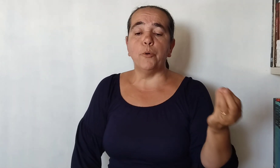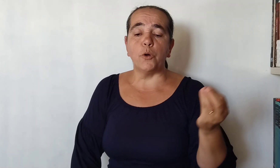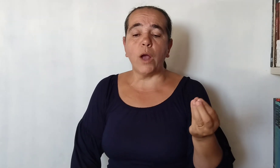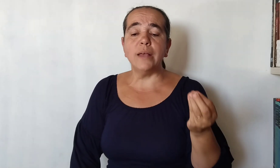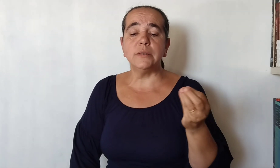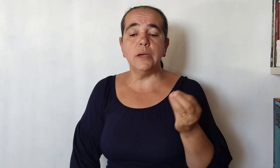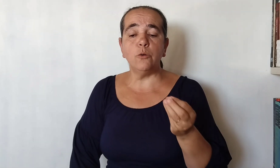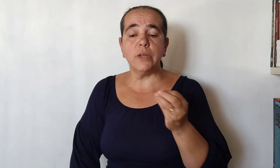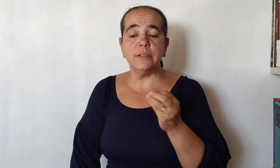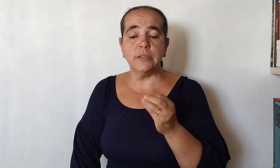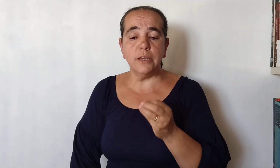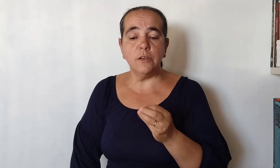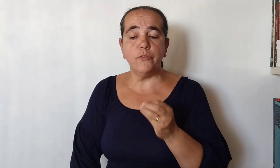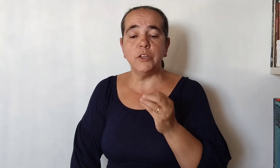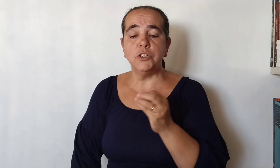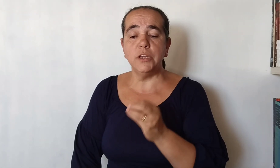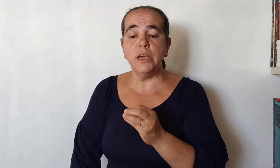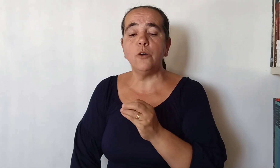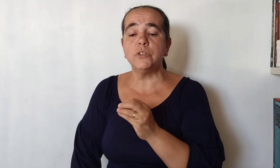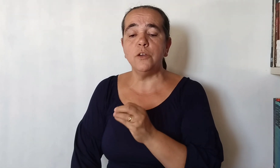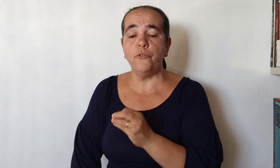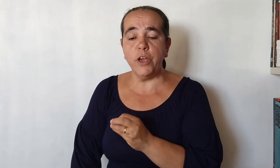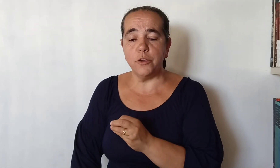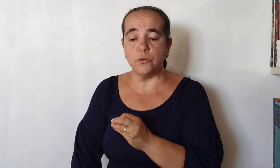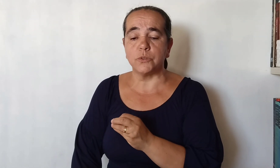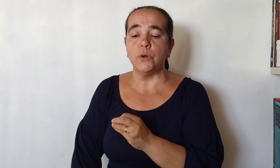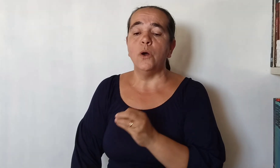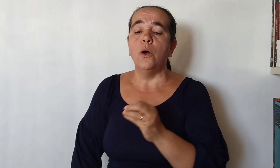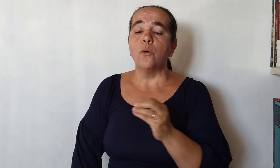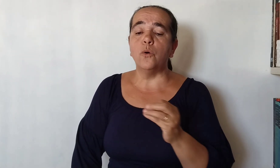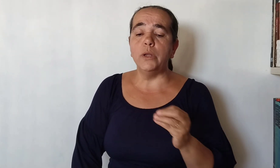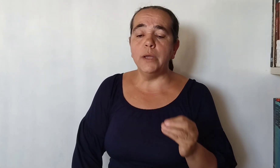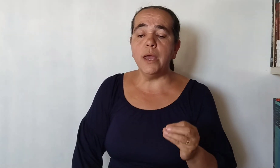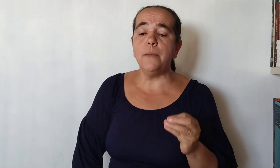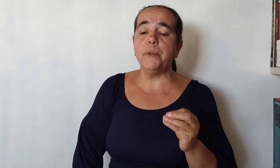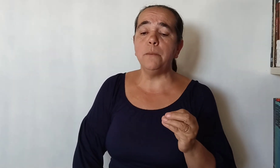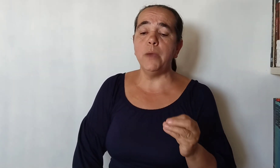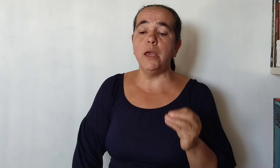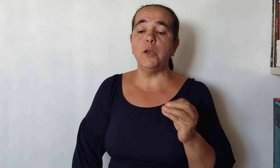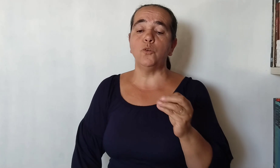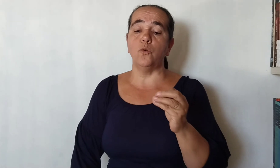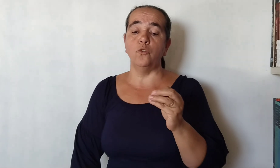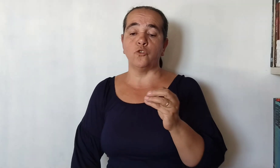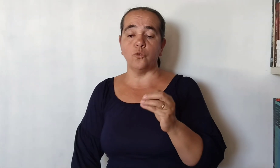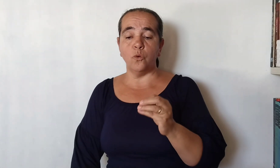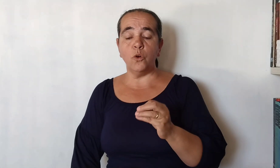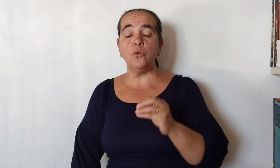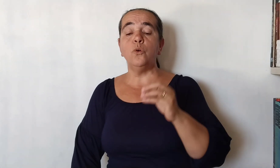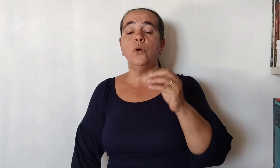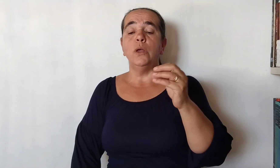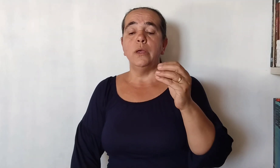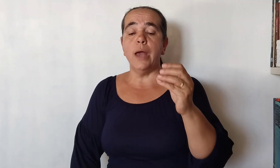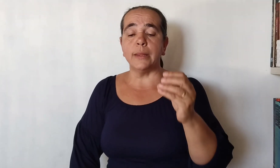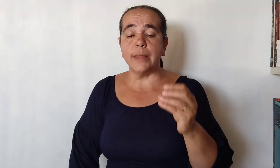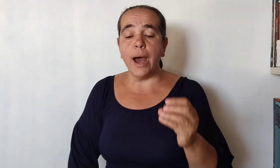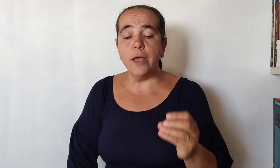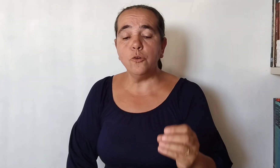por ocasião da ceifa direi aos ceifeiros: colhei primeiro o joio e atai-o